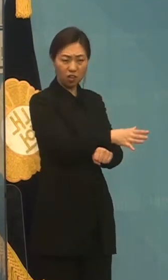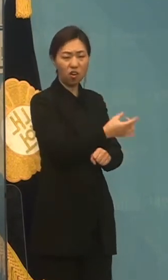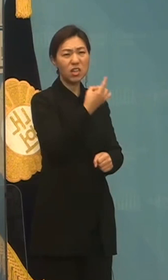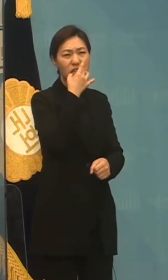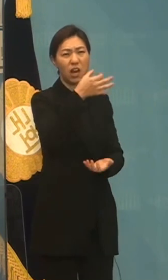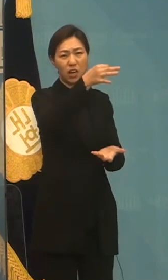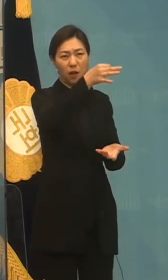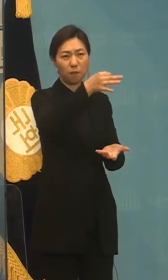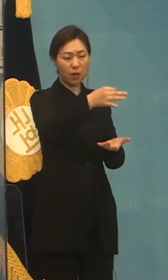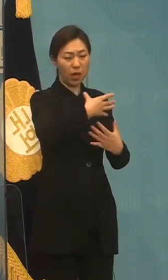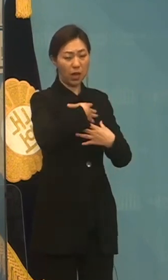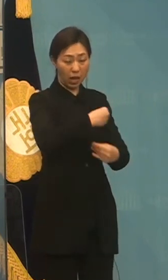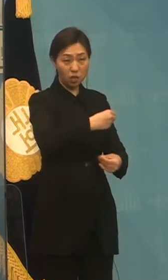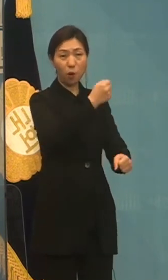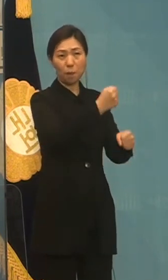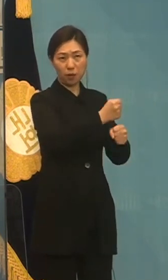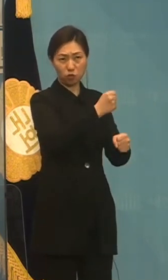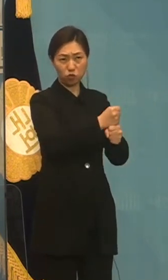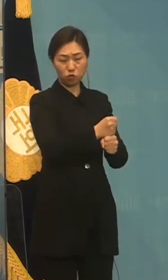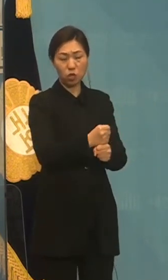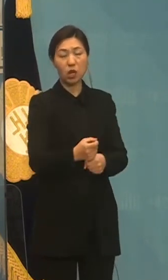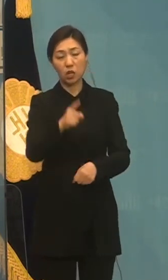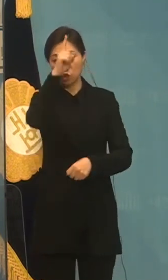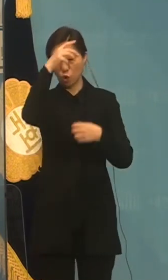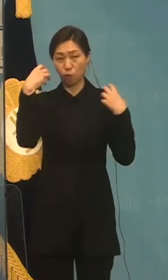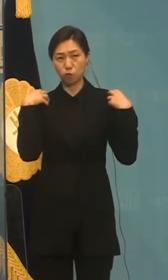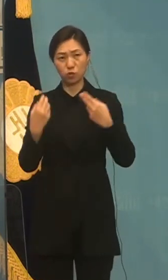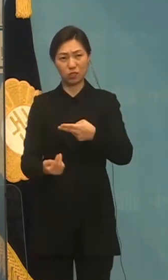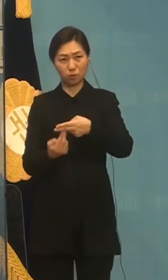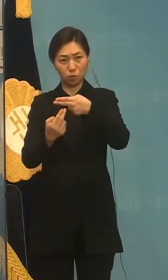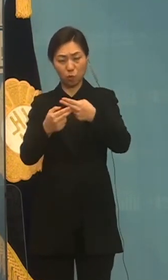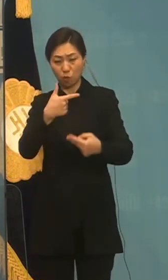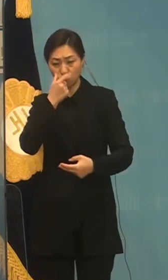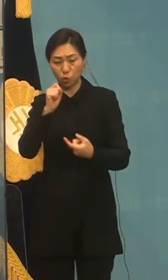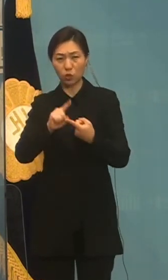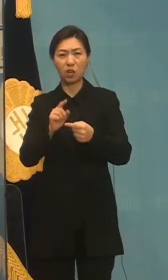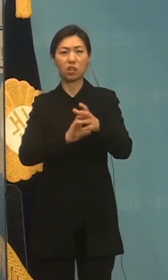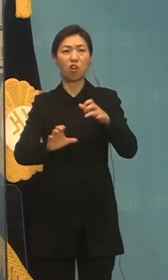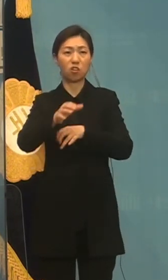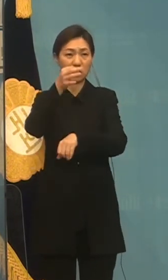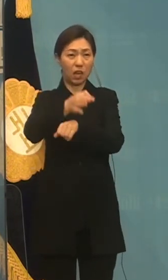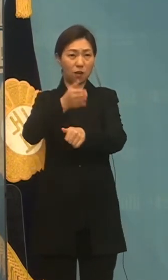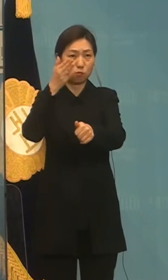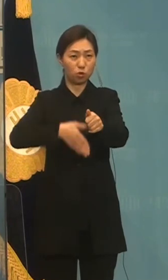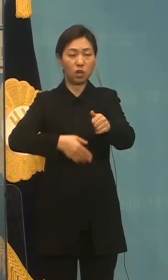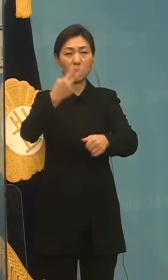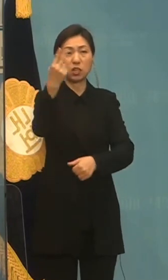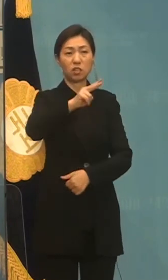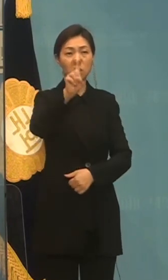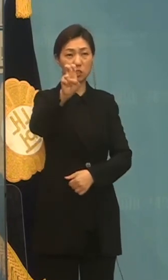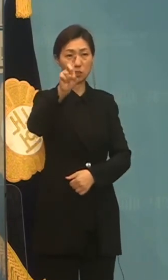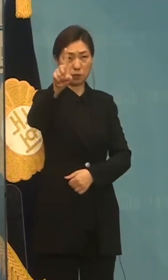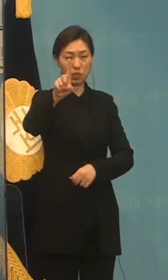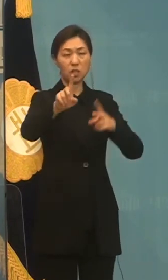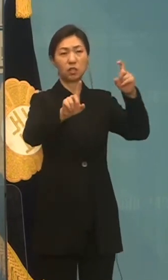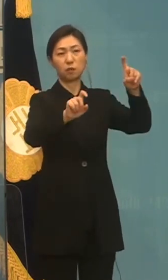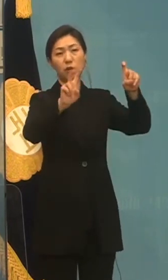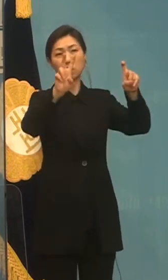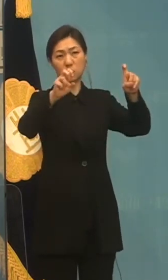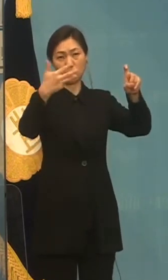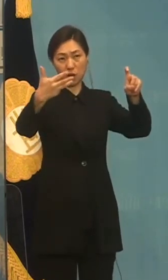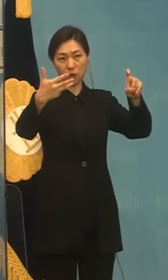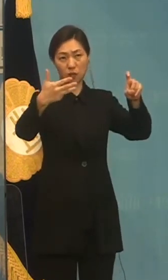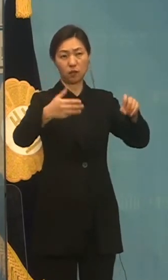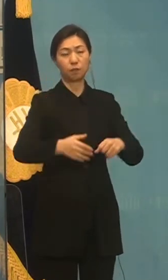부족한 국가 식량 비축 물량을 확충할 것을 촉구한다. 2021년 10월 29일 정의당 농민 목걸이 위원회.